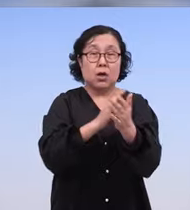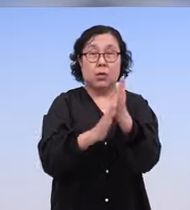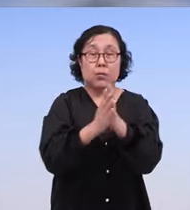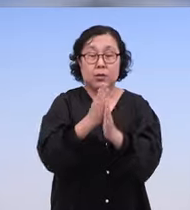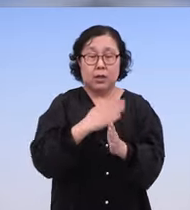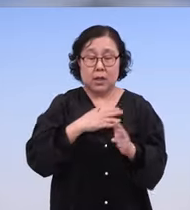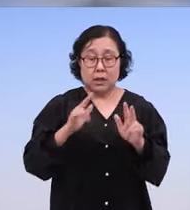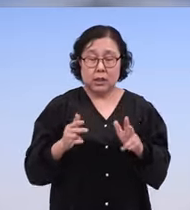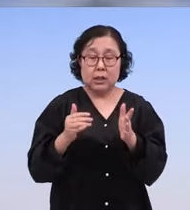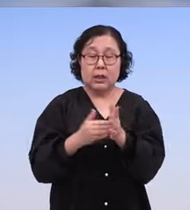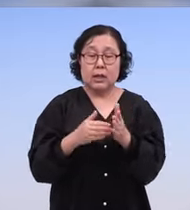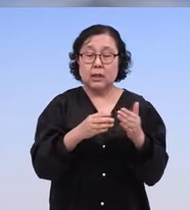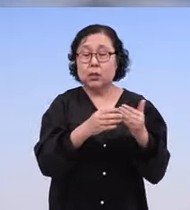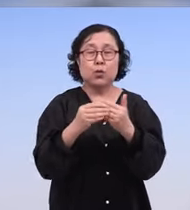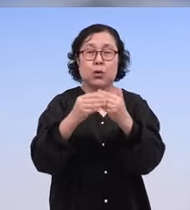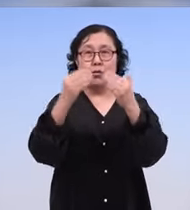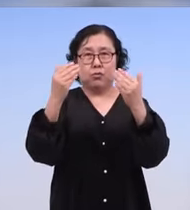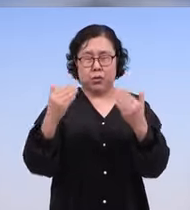인도해 주셨는데,